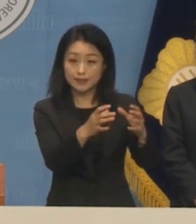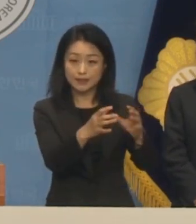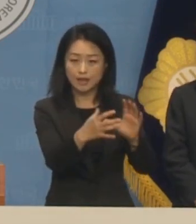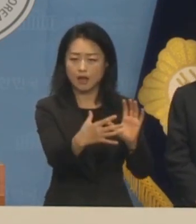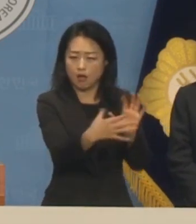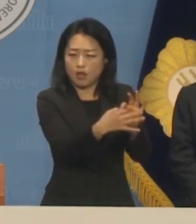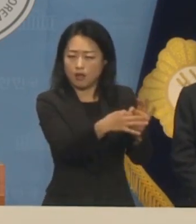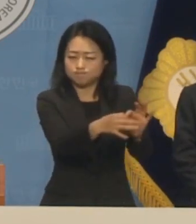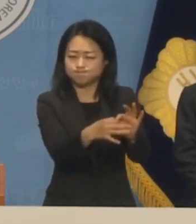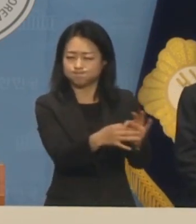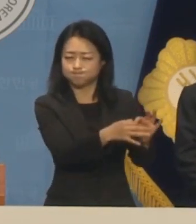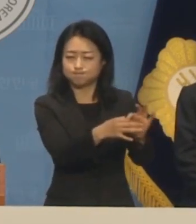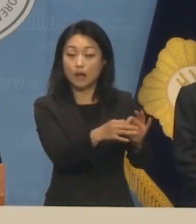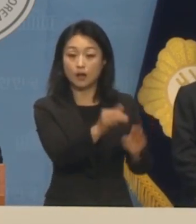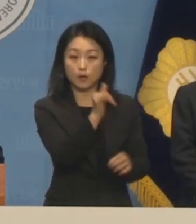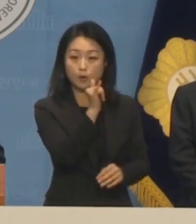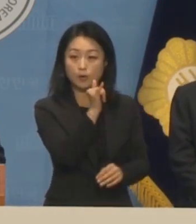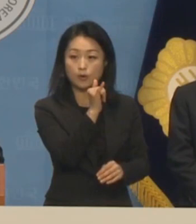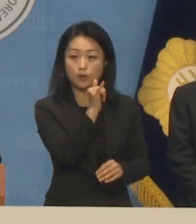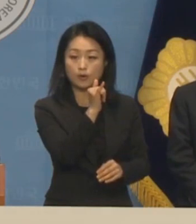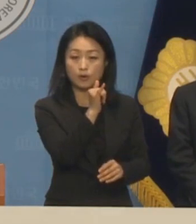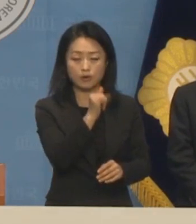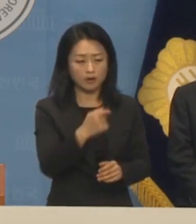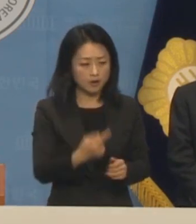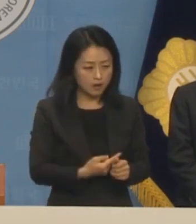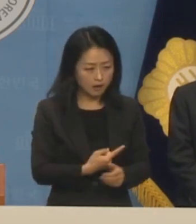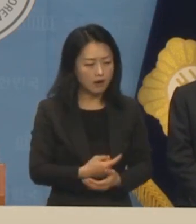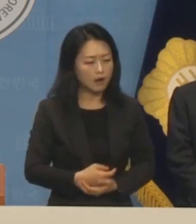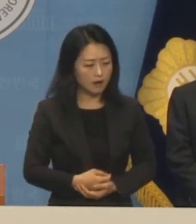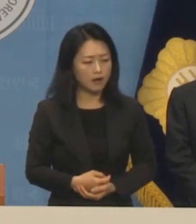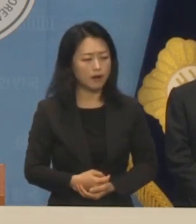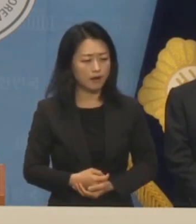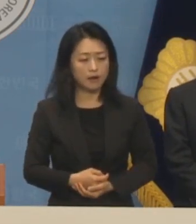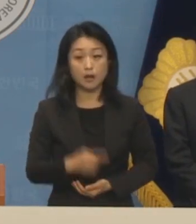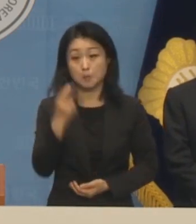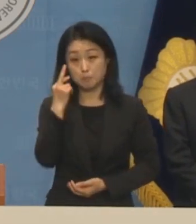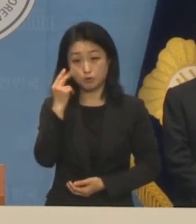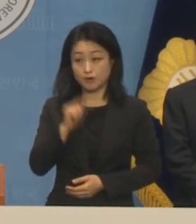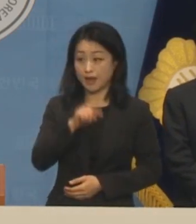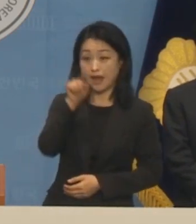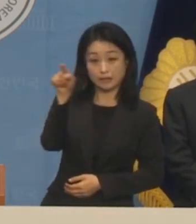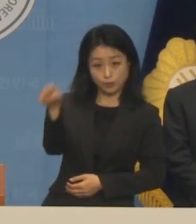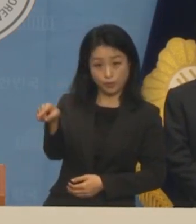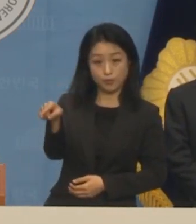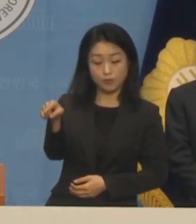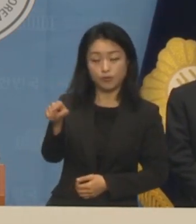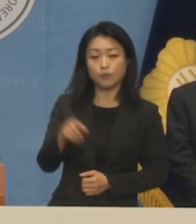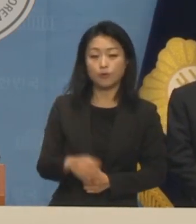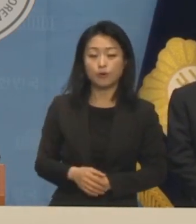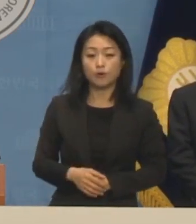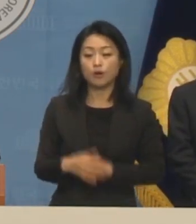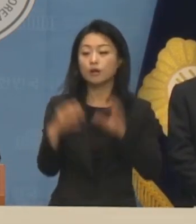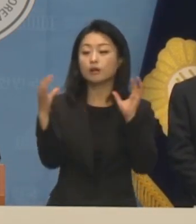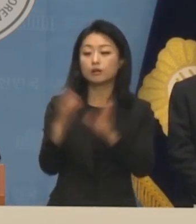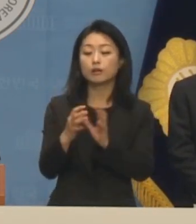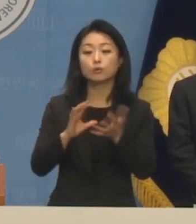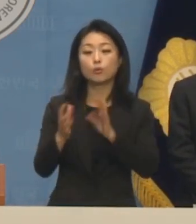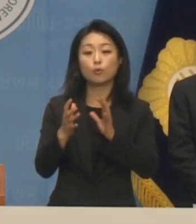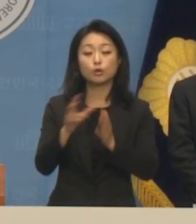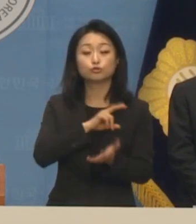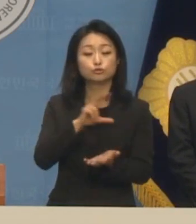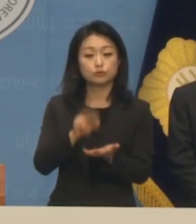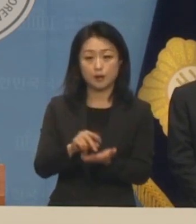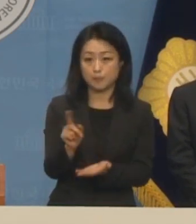연대를 더 강화하고 있습니다. 그래서 그러한 상황 속에서 저희가 이번에 미국 가서 주로 논의하고자 한